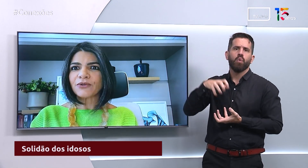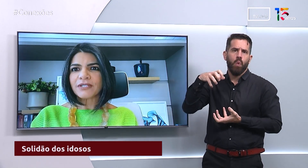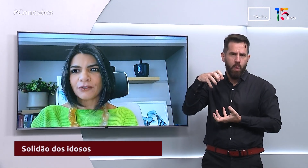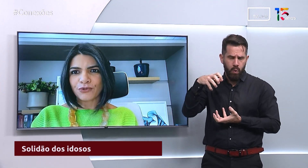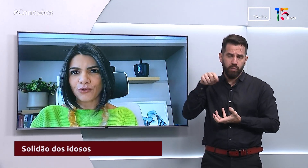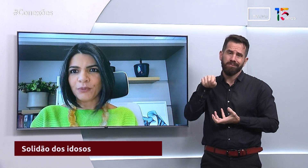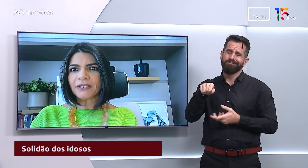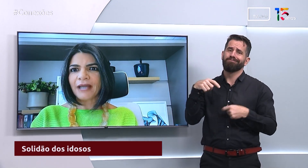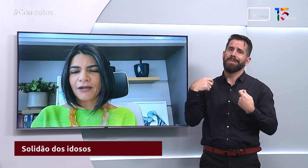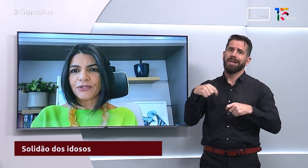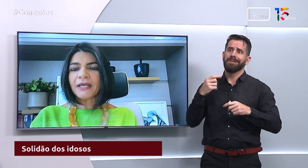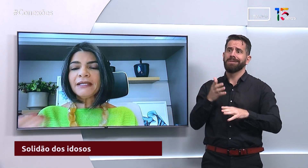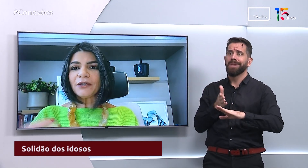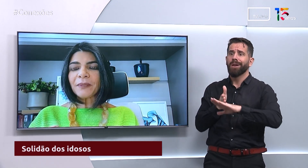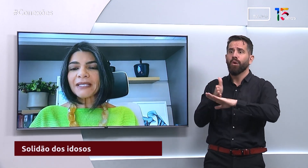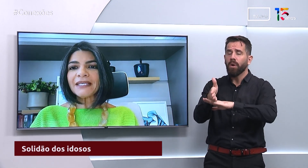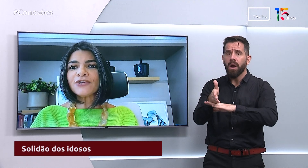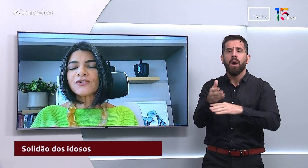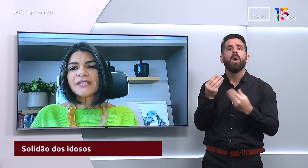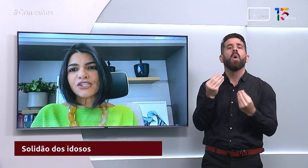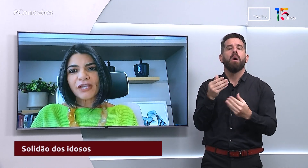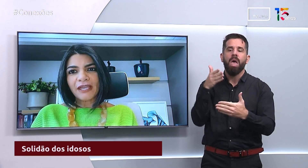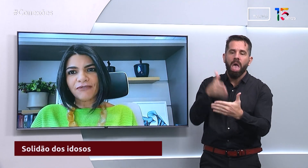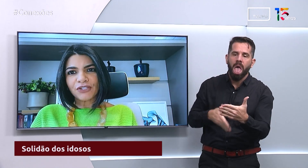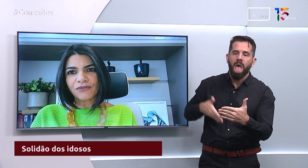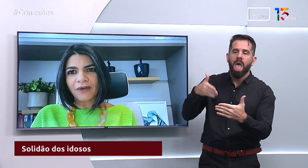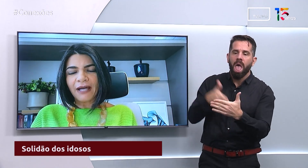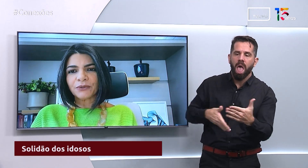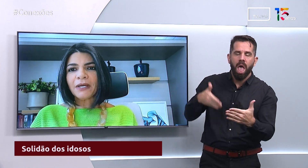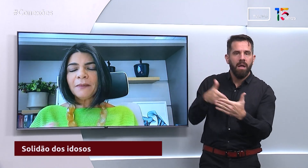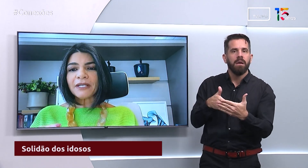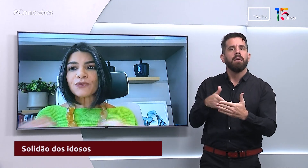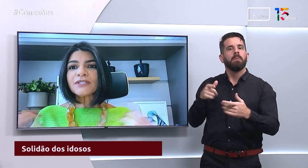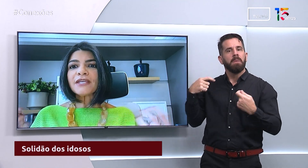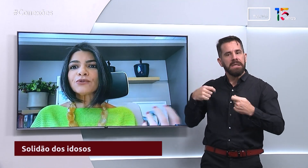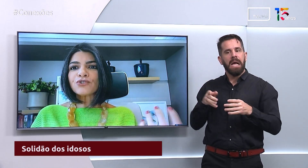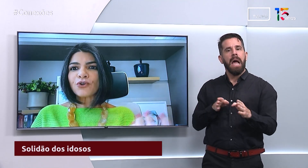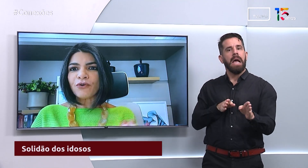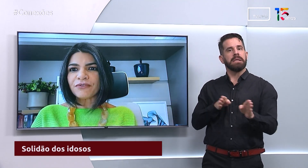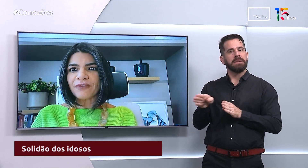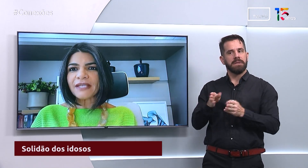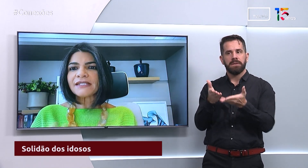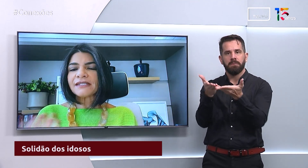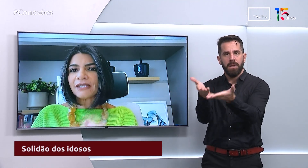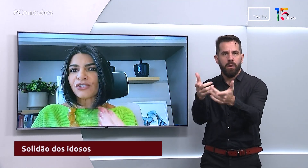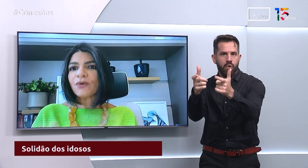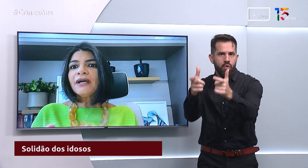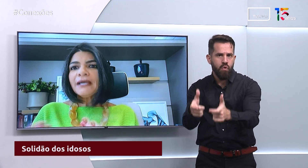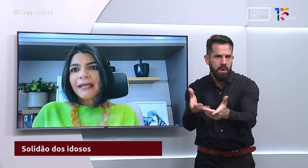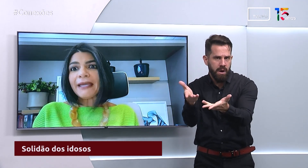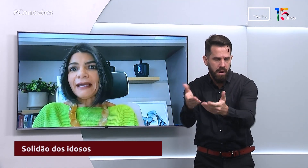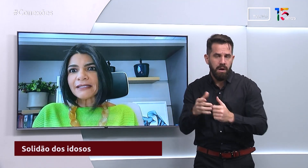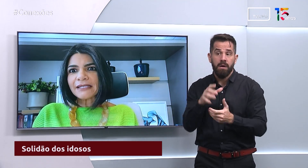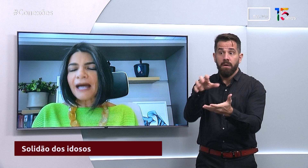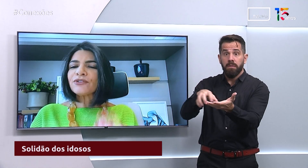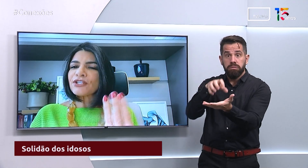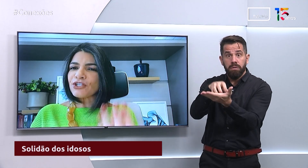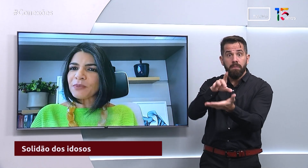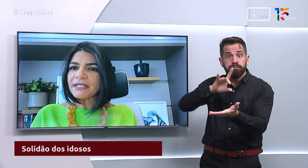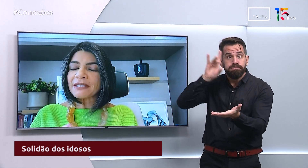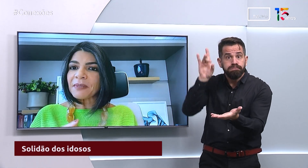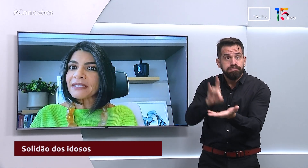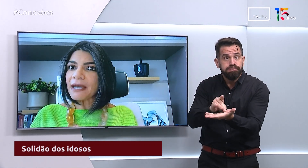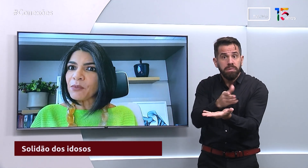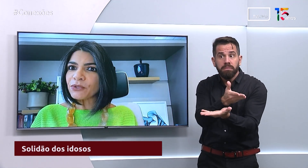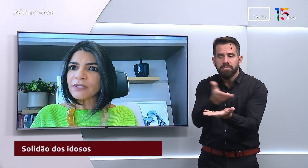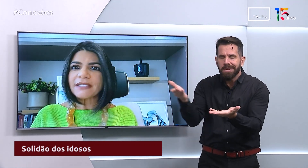até os centros comunitários. Então, para que isso seja efetivado, para que os centros de convivência sejam realizados, a gente